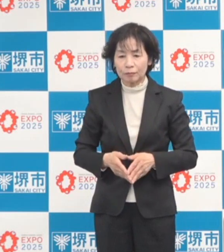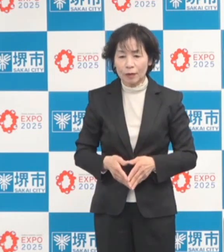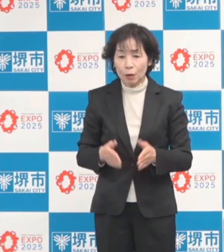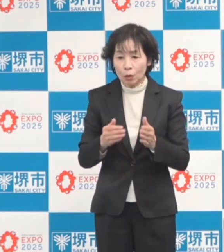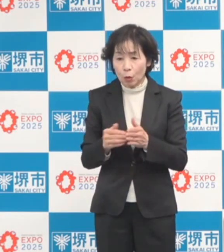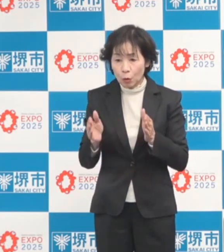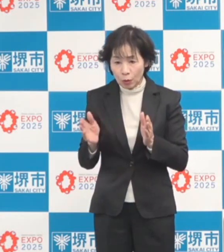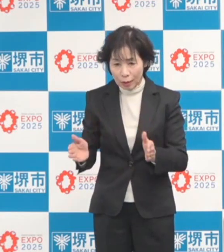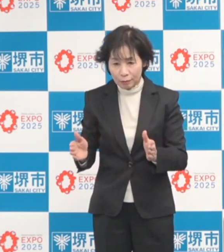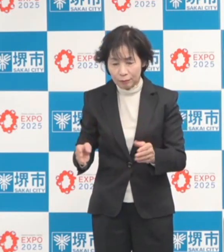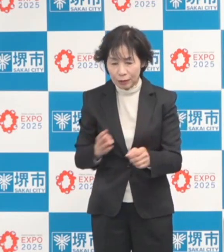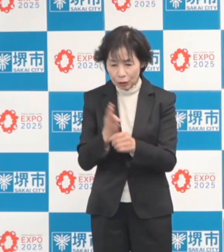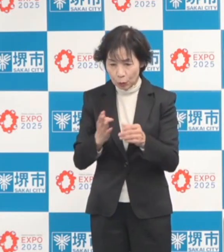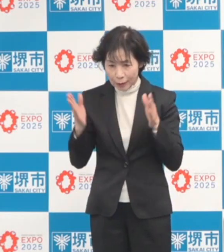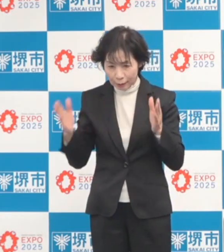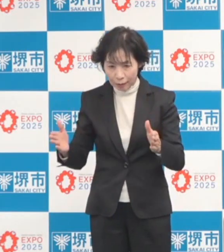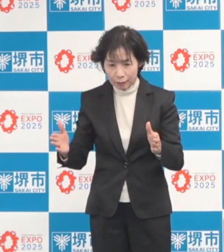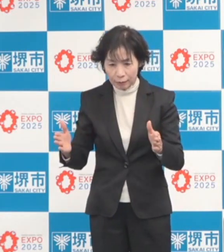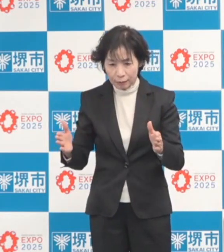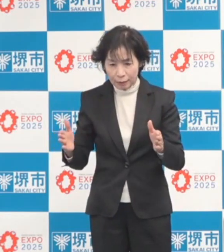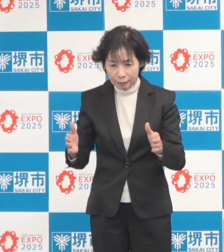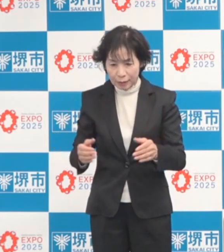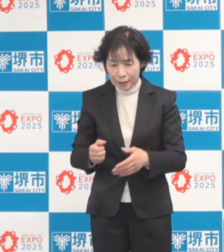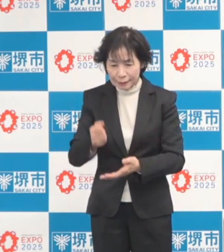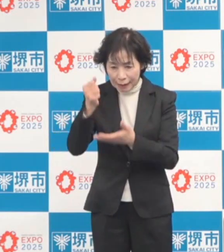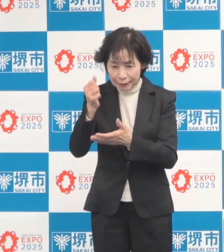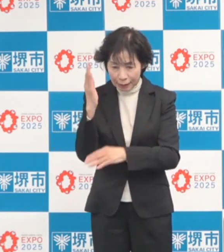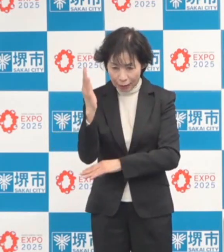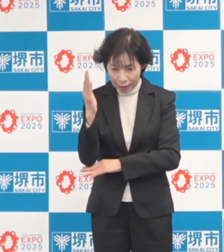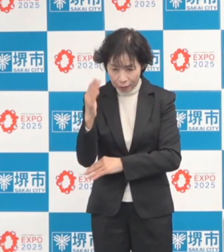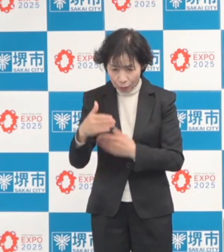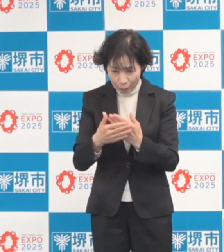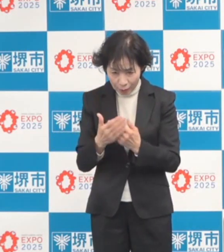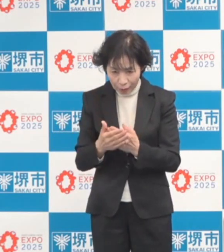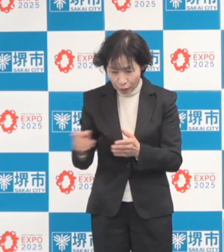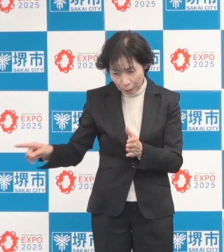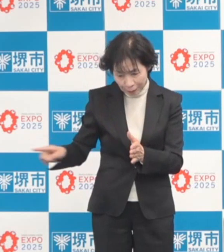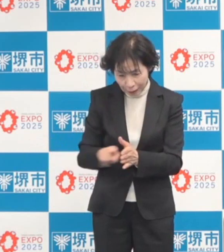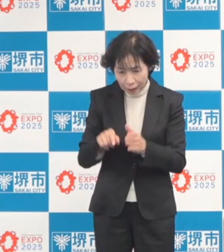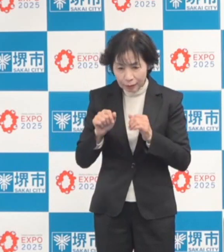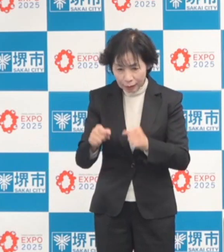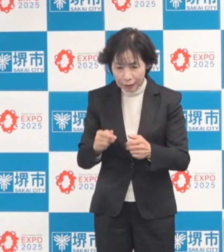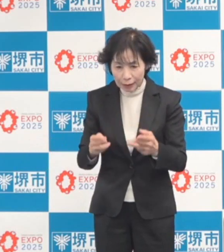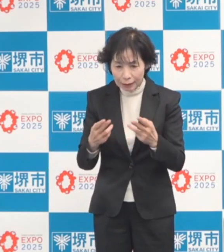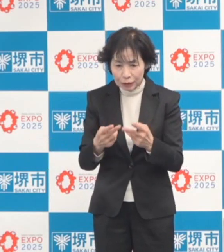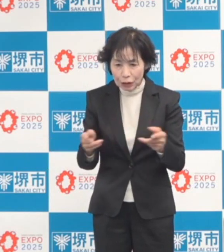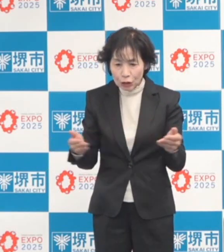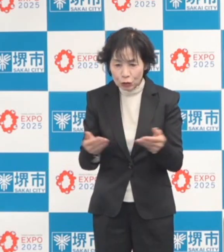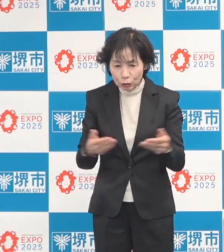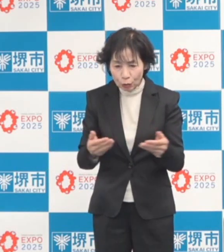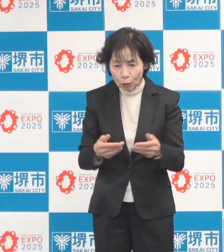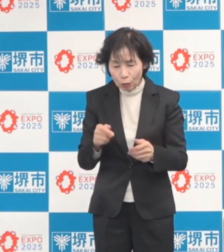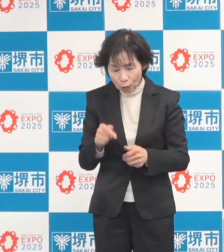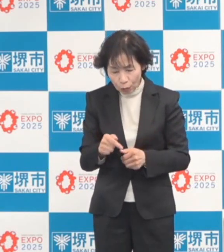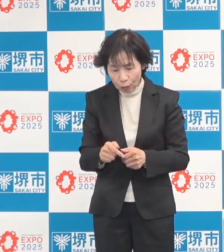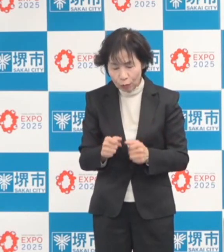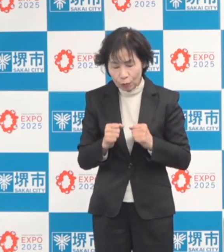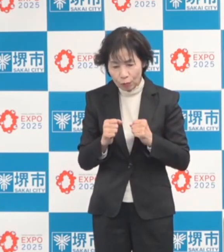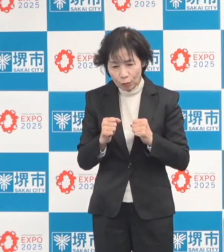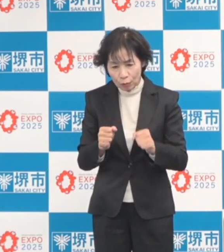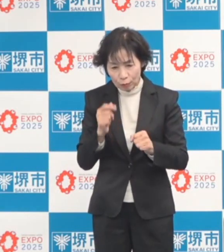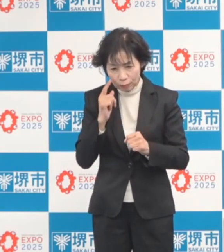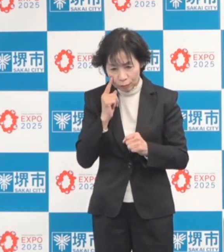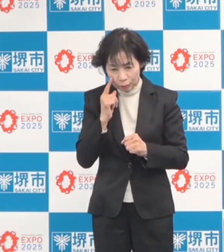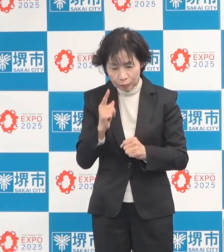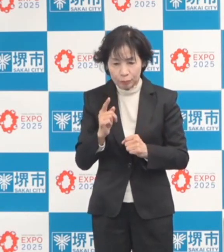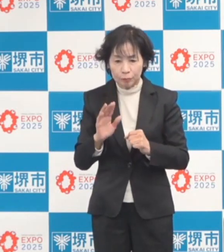間4年間で、財政的な面またこれまで行っていた事業の徹底的な見直しと進めてまいりました。今